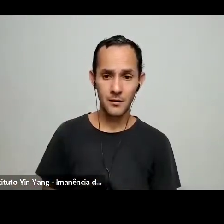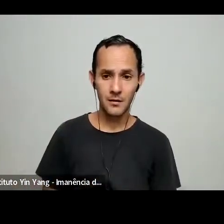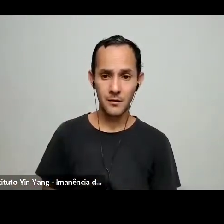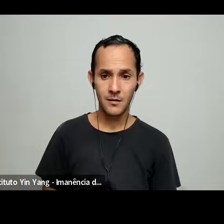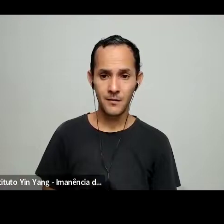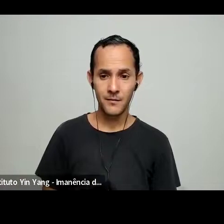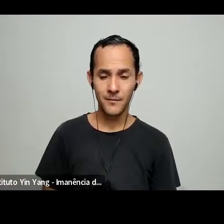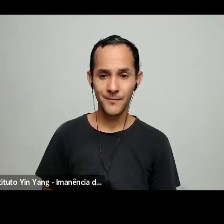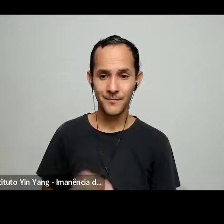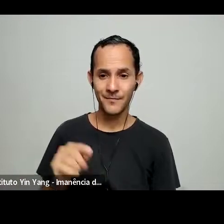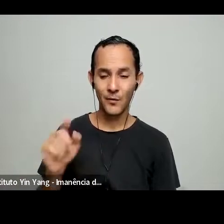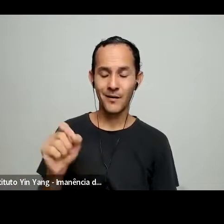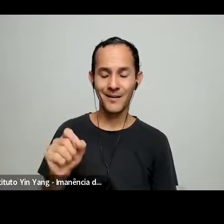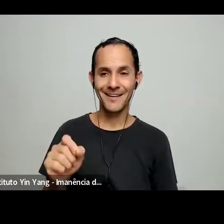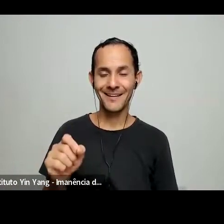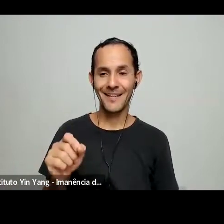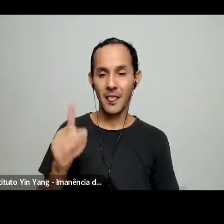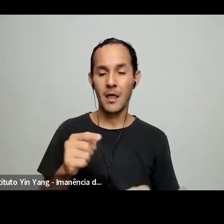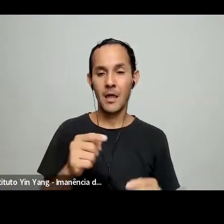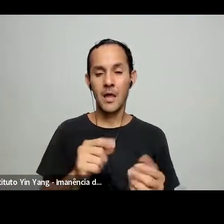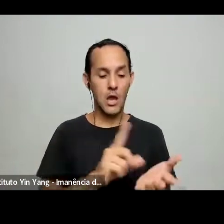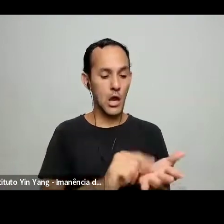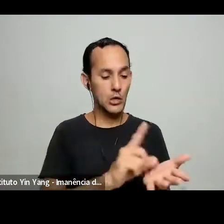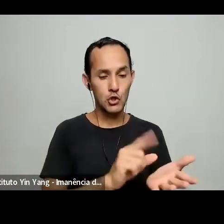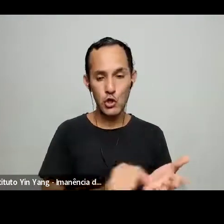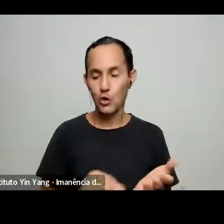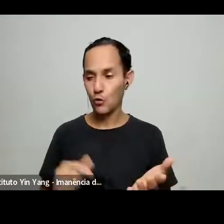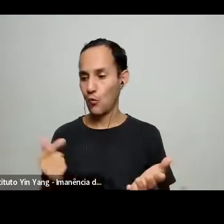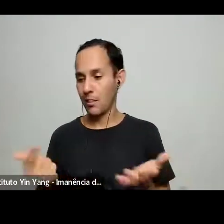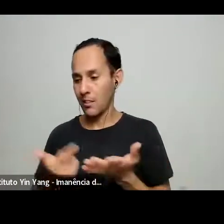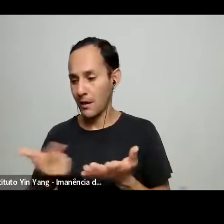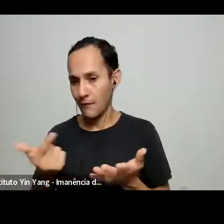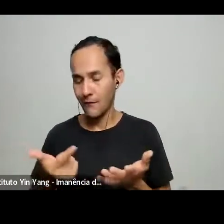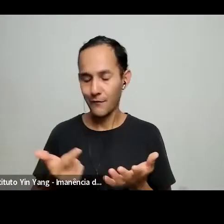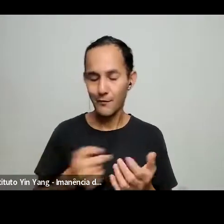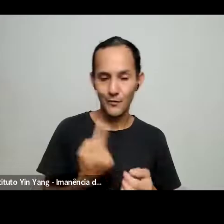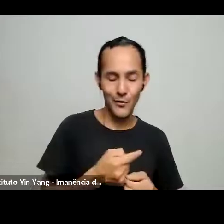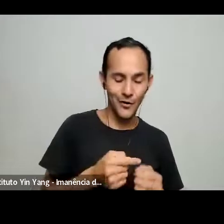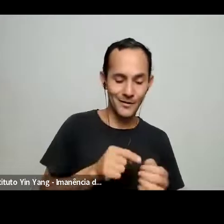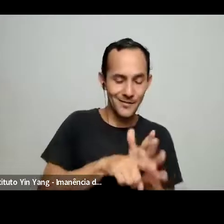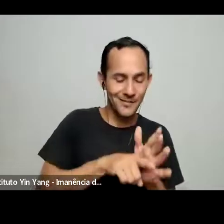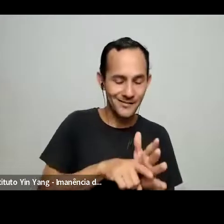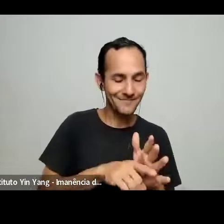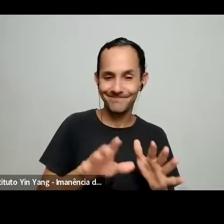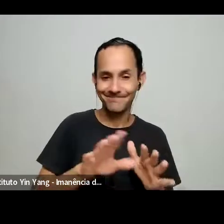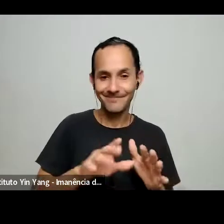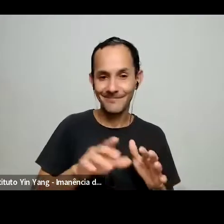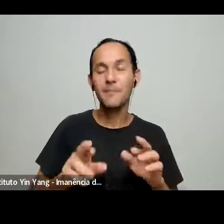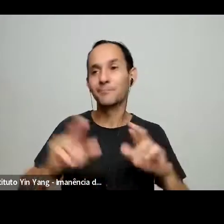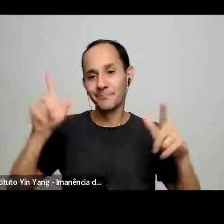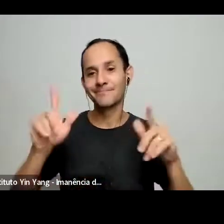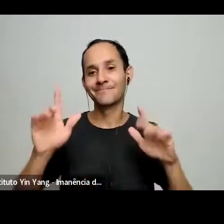isso não tem o mesmo peso, sabe, de artigos científicos revisados por pares. Então, nós mesmos, a nossa